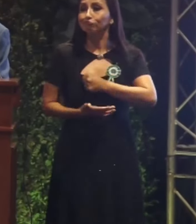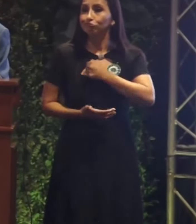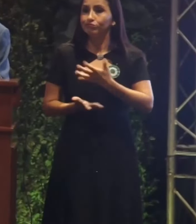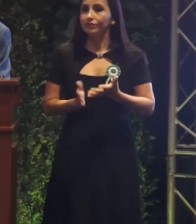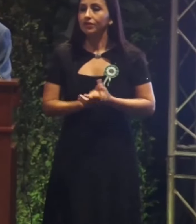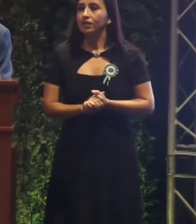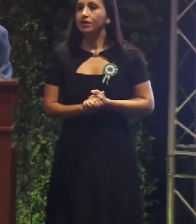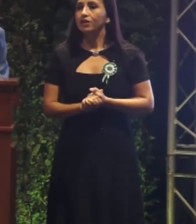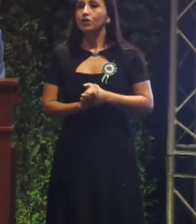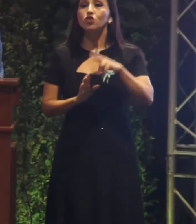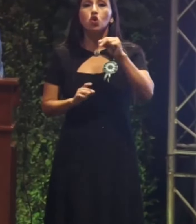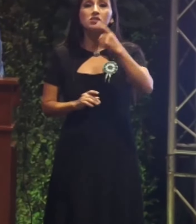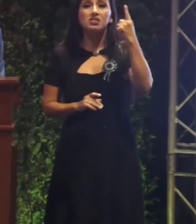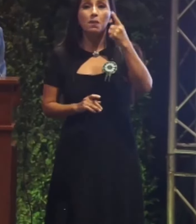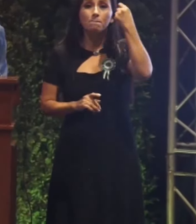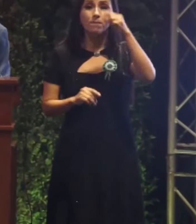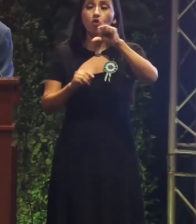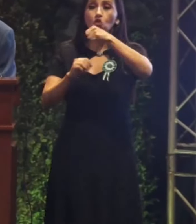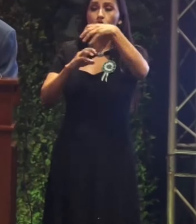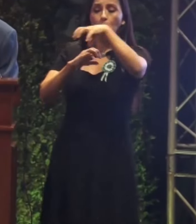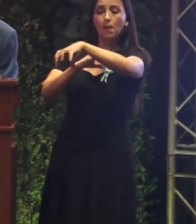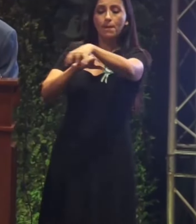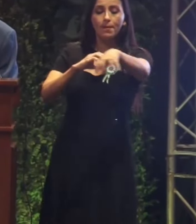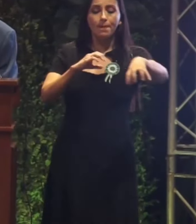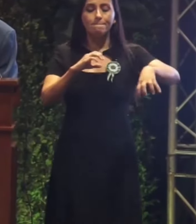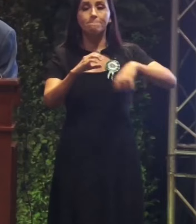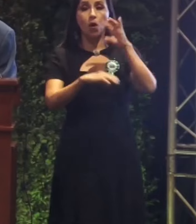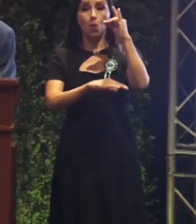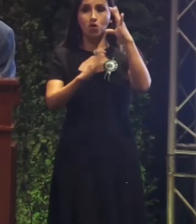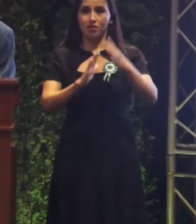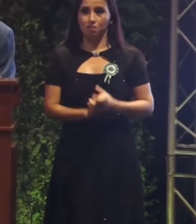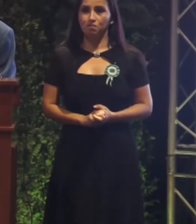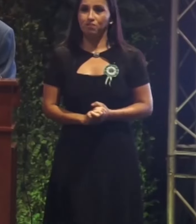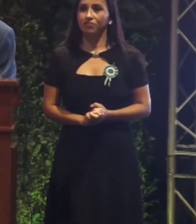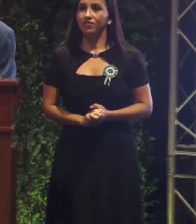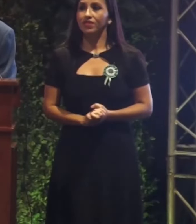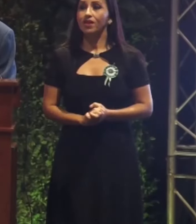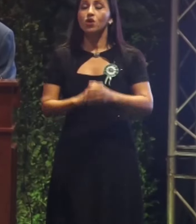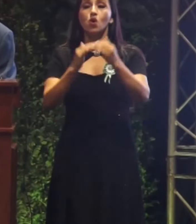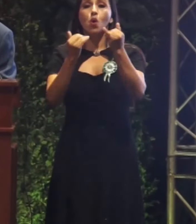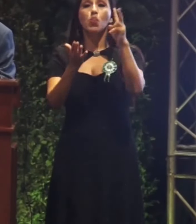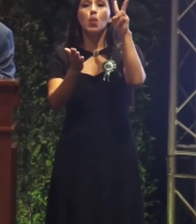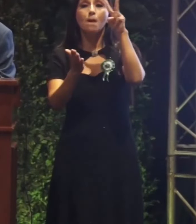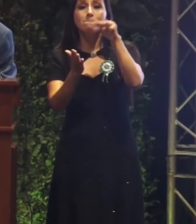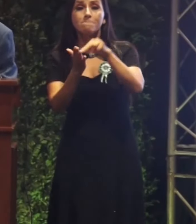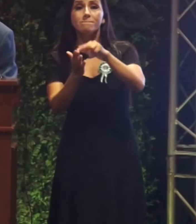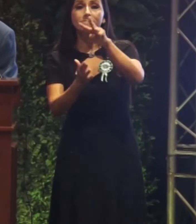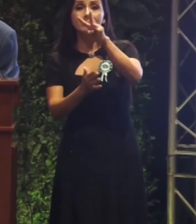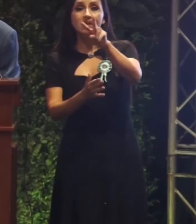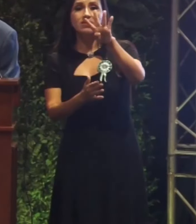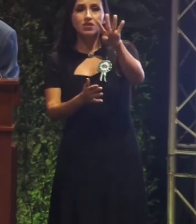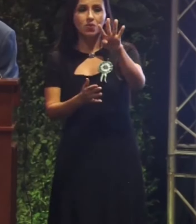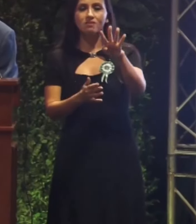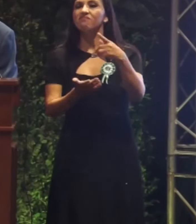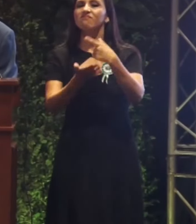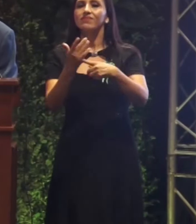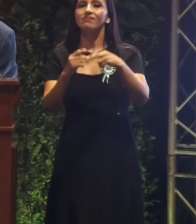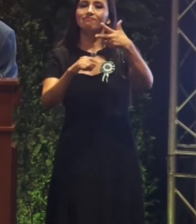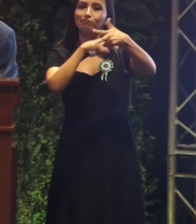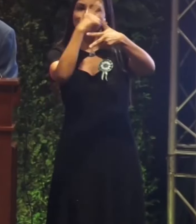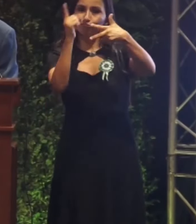lamentablemente no siempre por el resto de los bolivianos. Hoy, 2024, la tercera